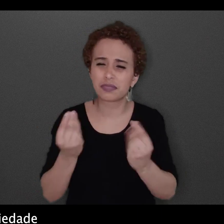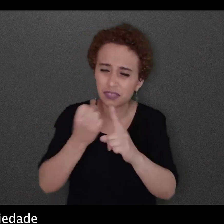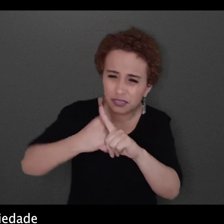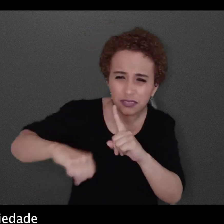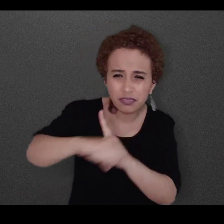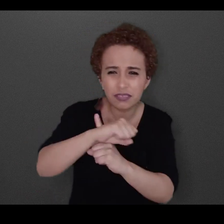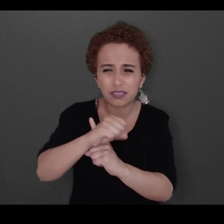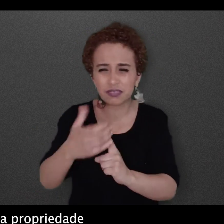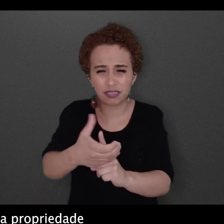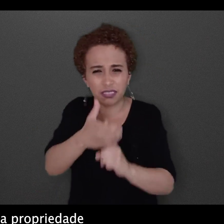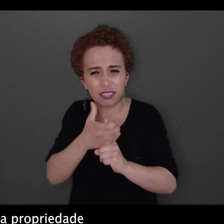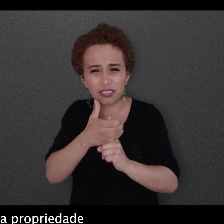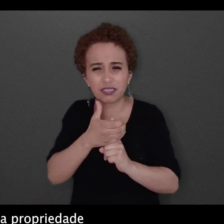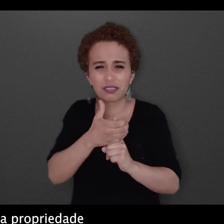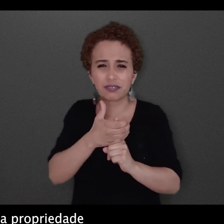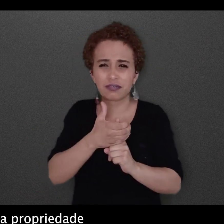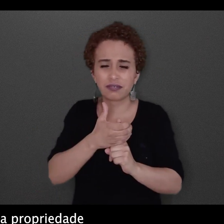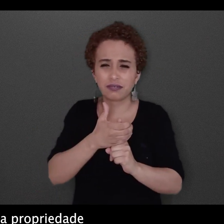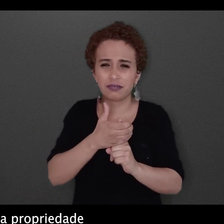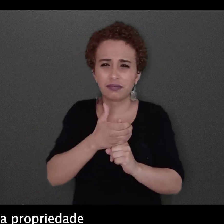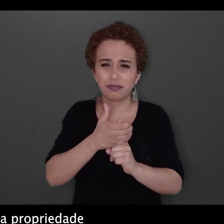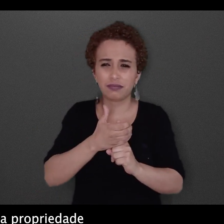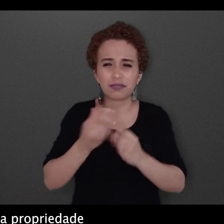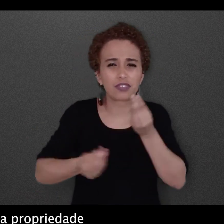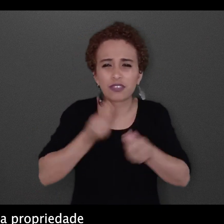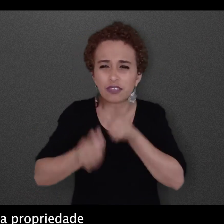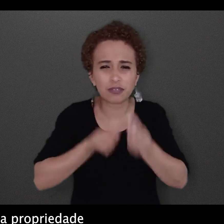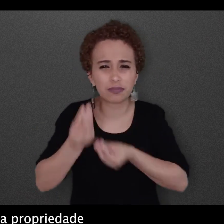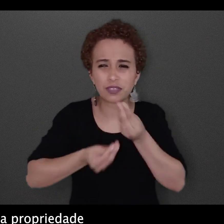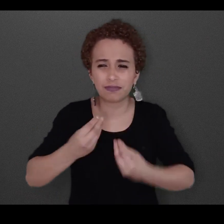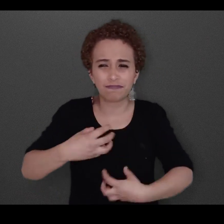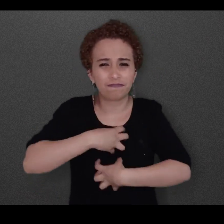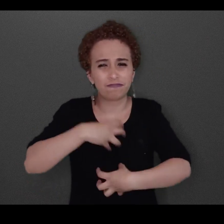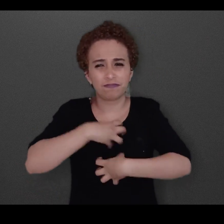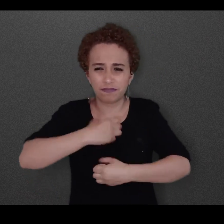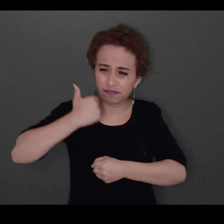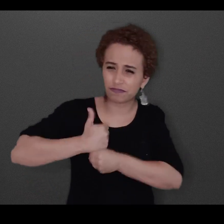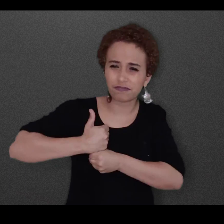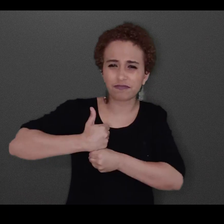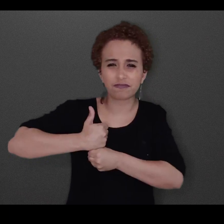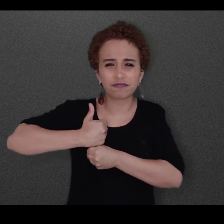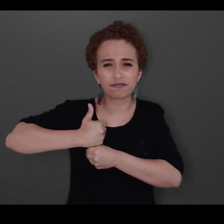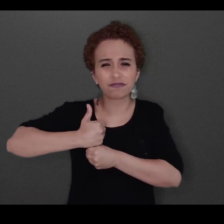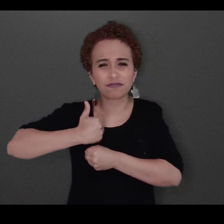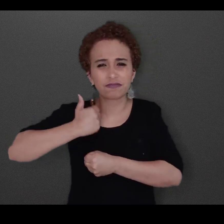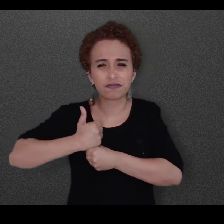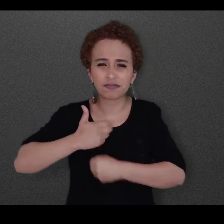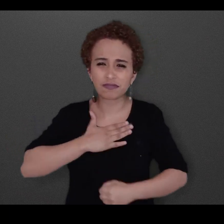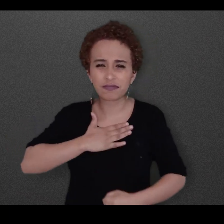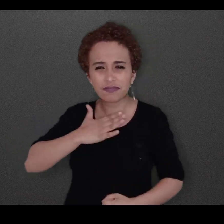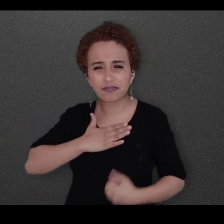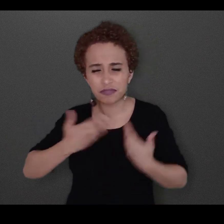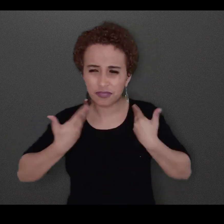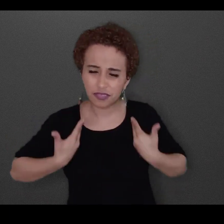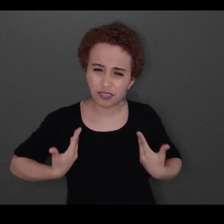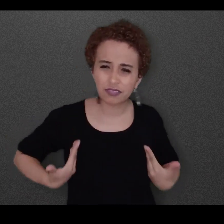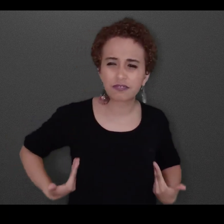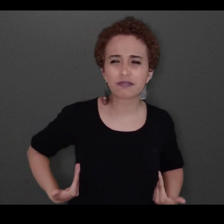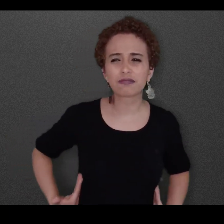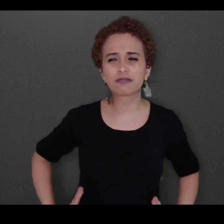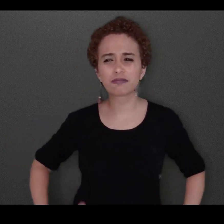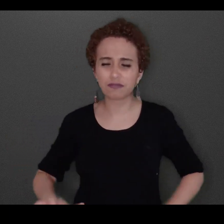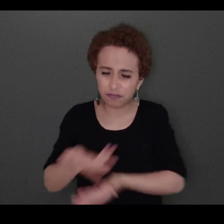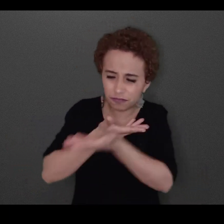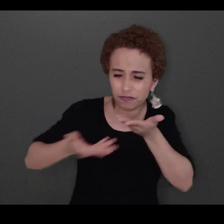pessoas? Como lidar com uma propriedade em relação ao corpo que dificulta o convívio com o mundo?